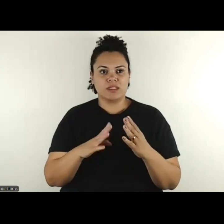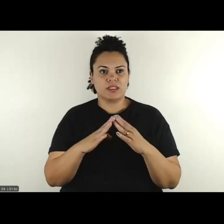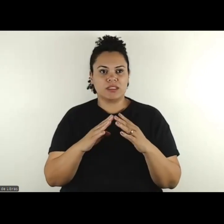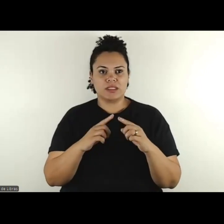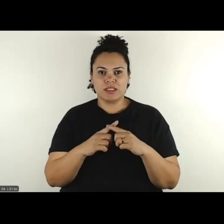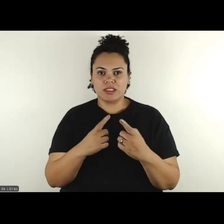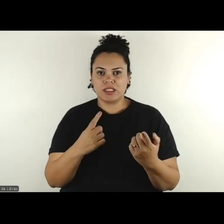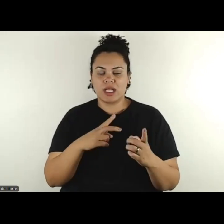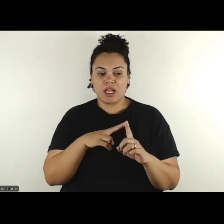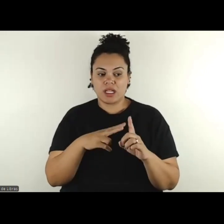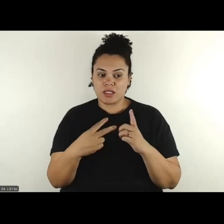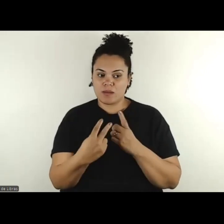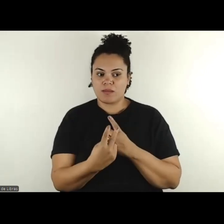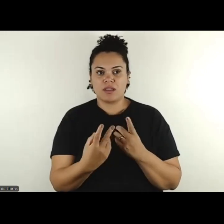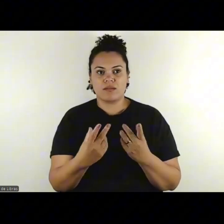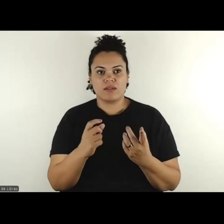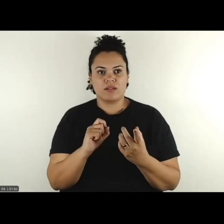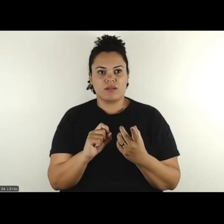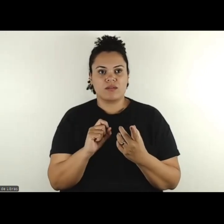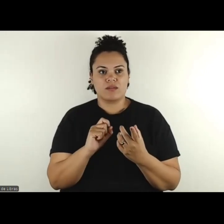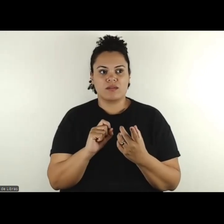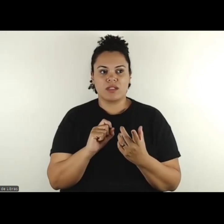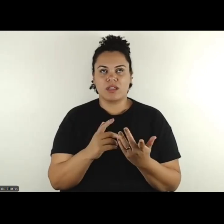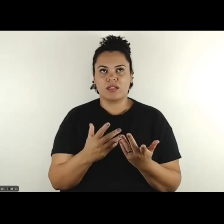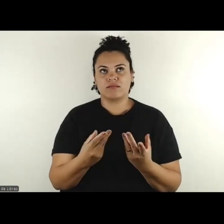nessa perspectiva, né?